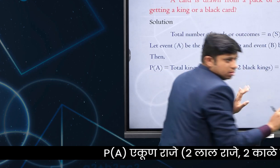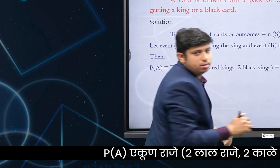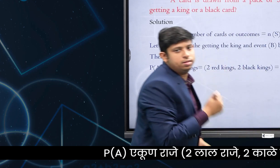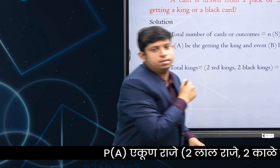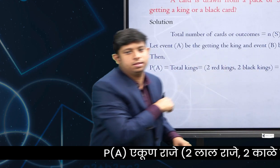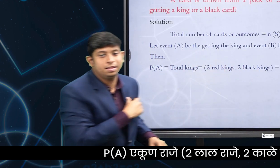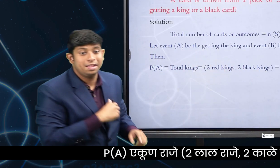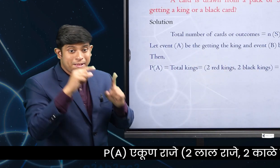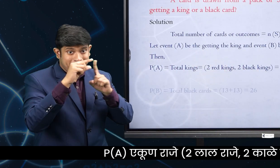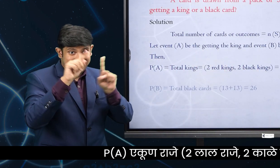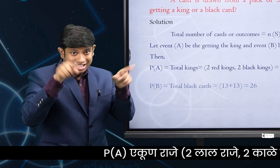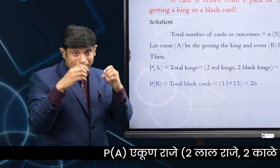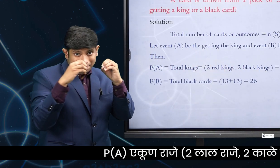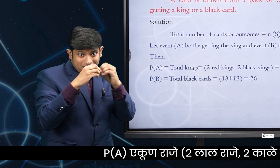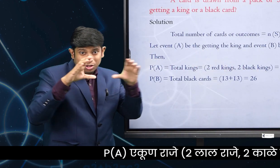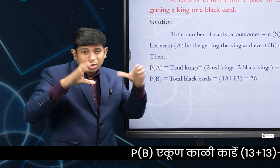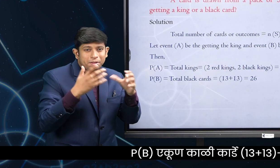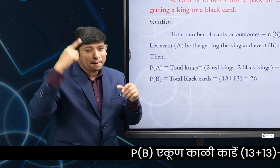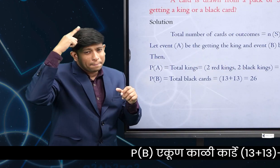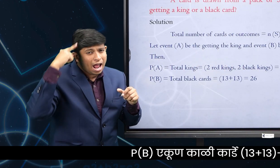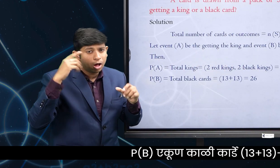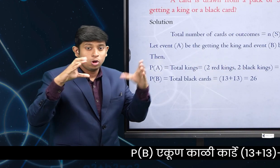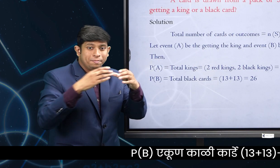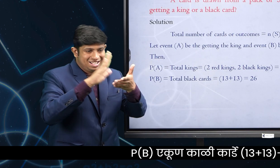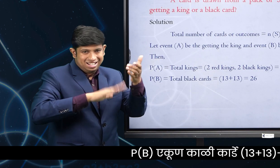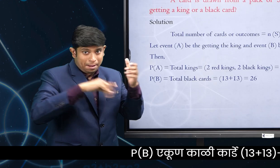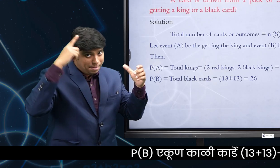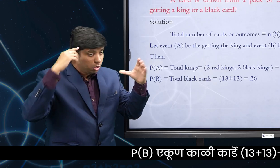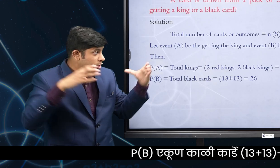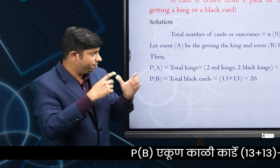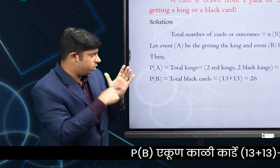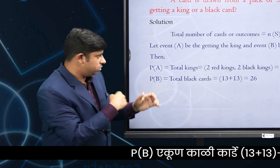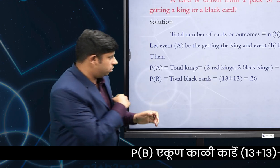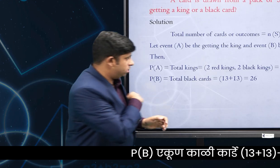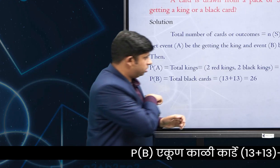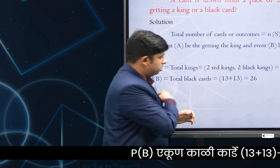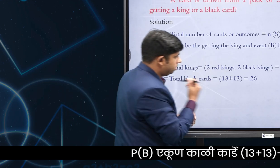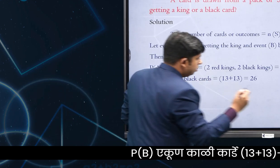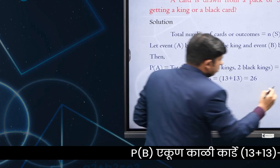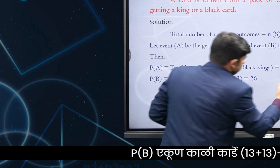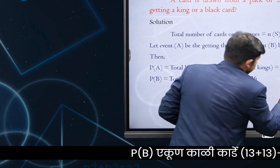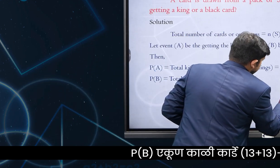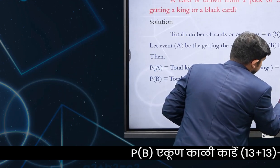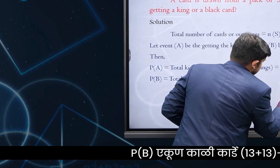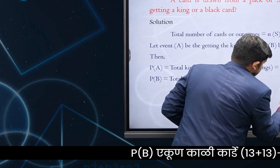पी कंसामध्ये बी एकूण काळे कार्ड 13+13 वजा